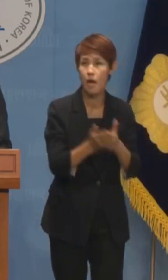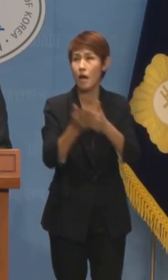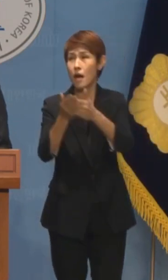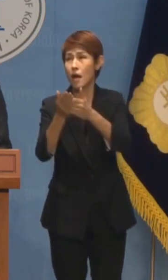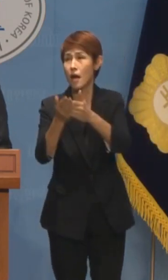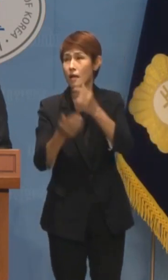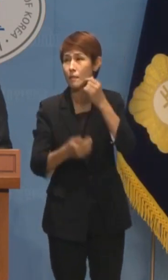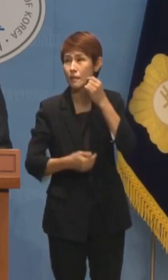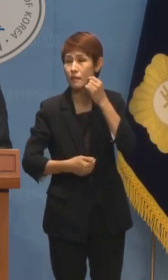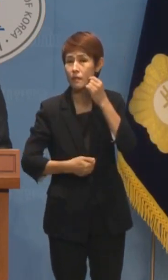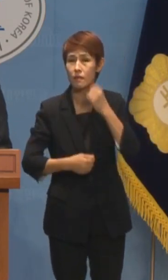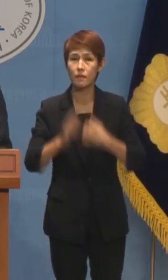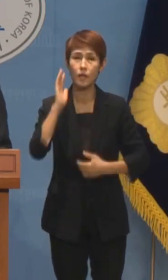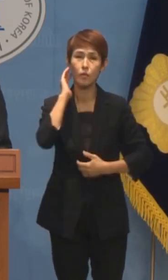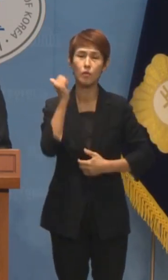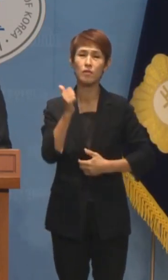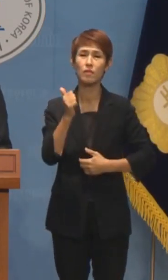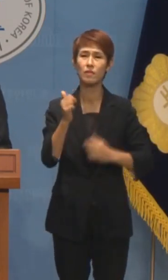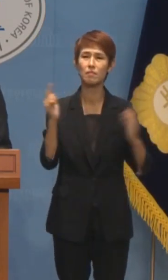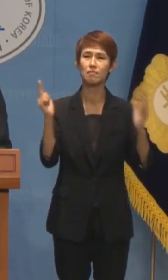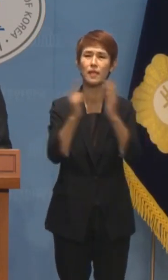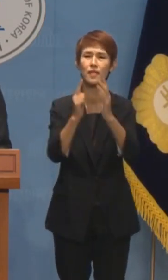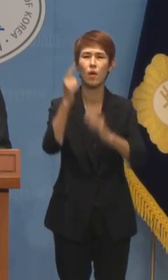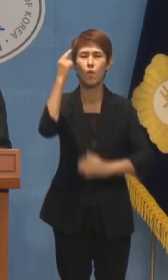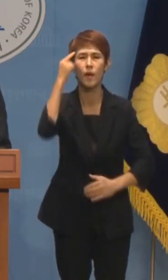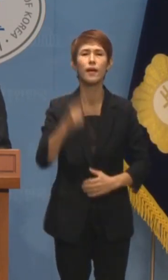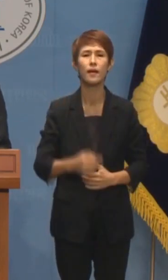고기 만찬은 도대체 왜 한 겁니까?